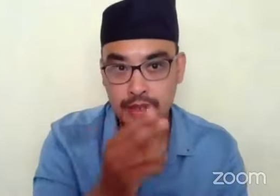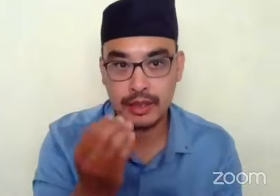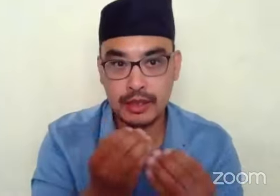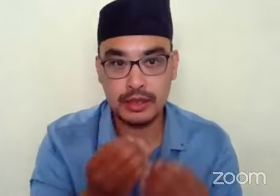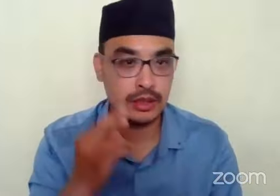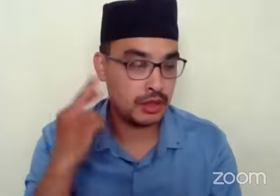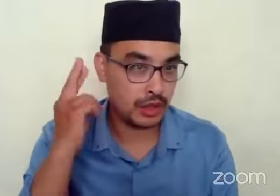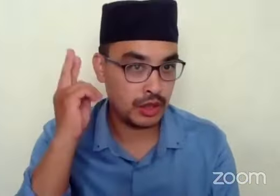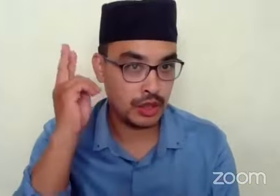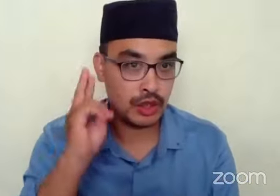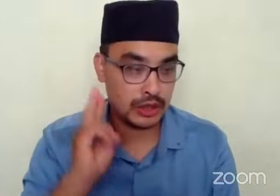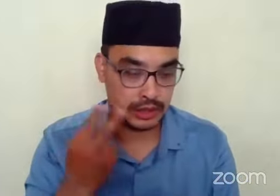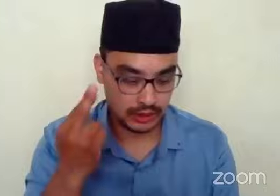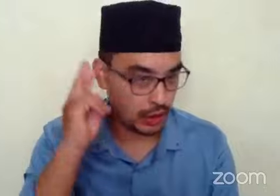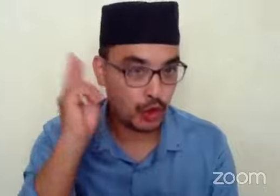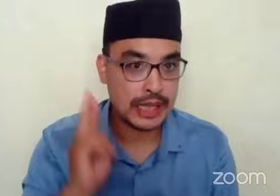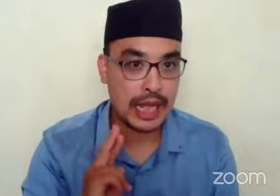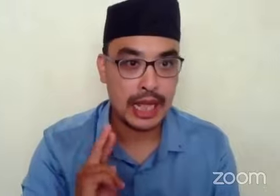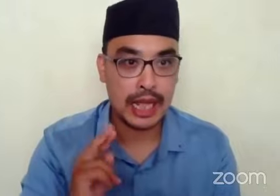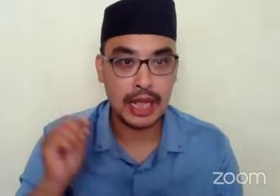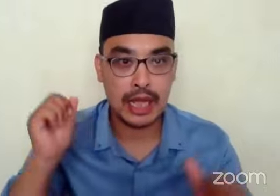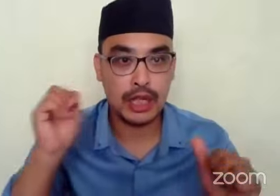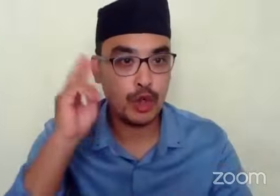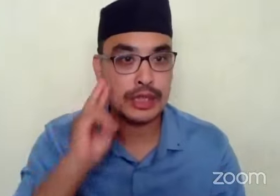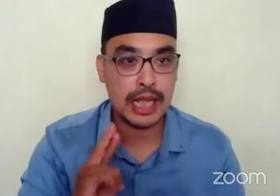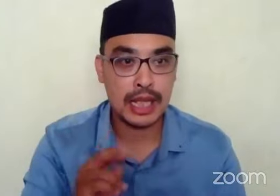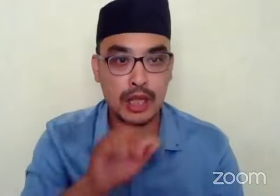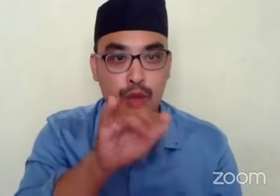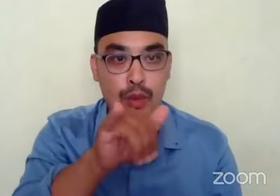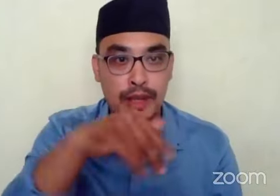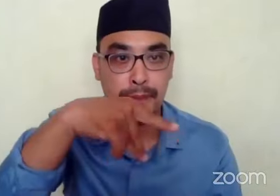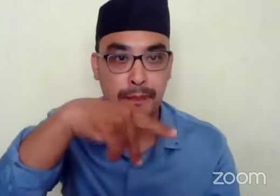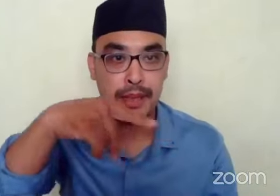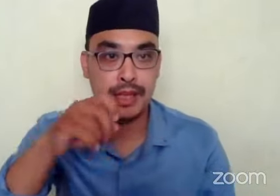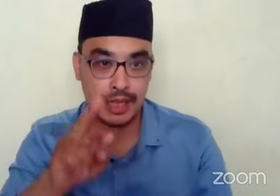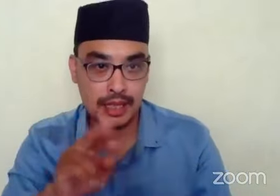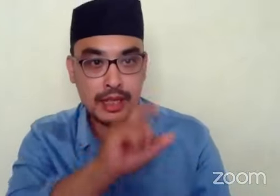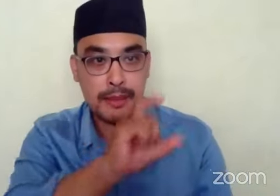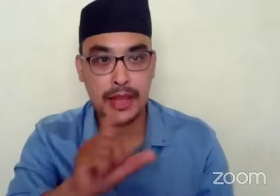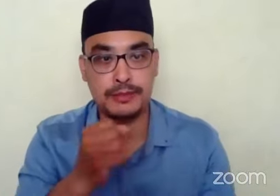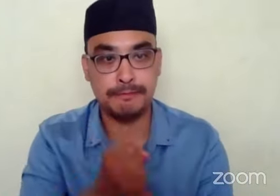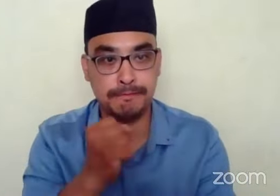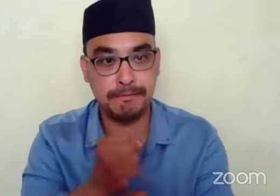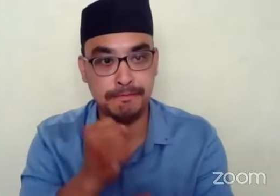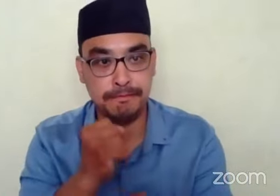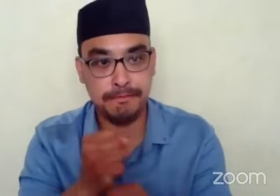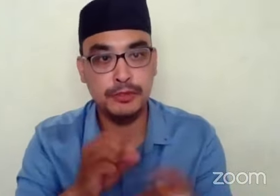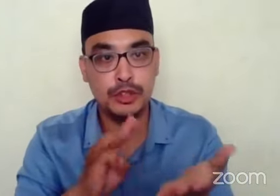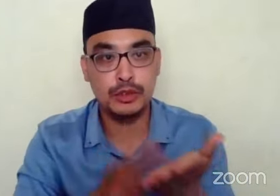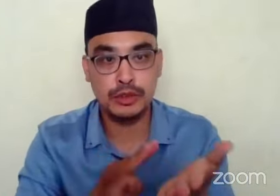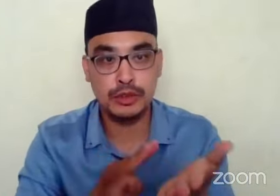रसनाजी हुनुहुन्छ, वाइपिआरमा एक्टिभली इङ्गेज भइरहनु भएको। स्वागत छ सबैजनालाई। र म सुरुमा चाहिँ यो हाम्रो